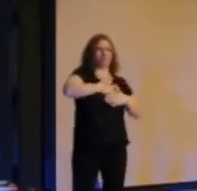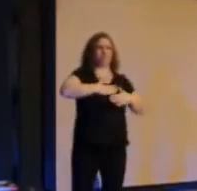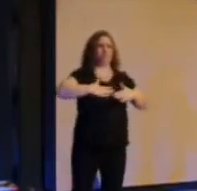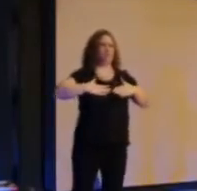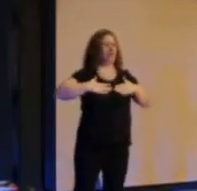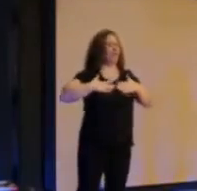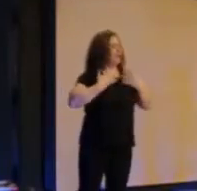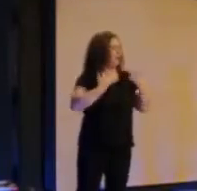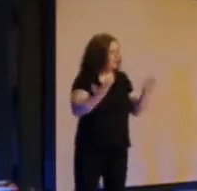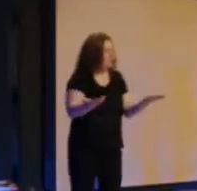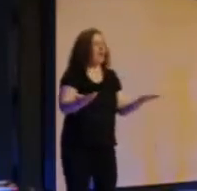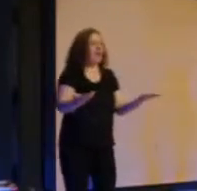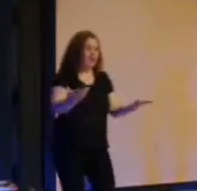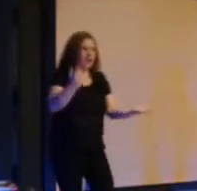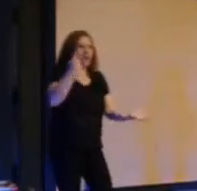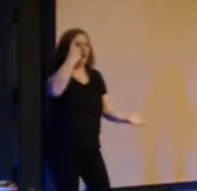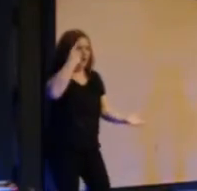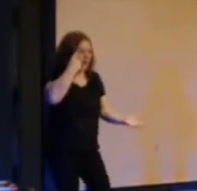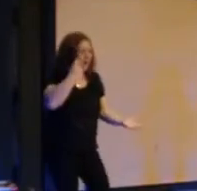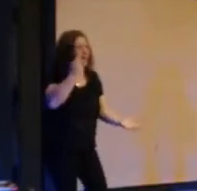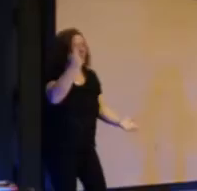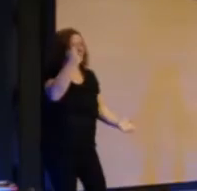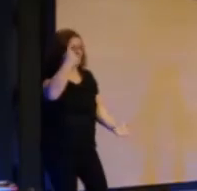Aprende que pueda aprender.